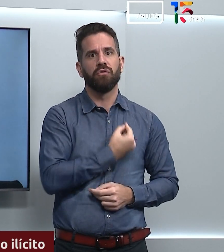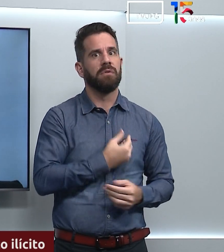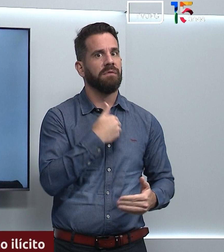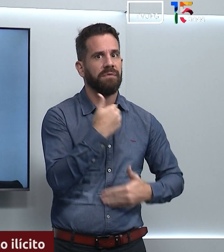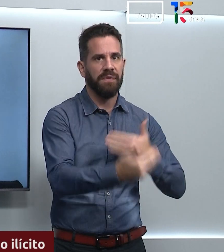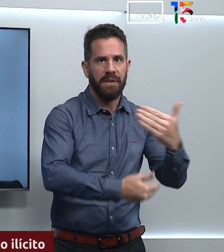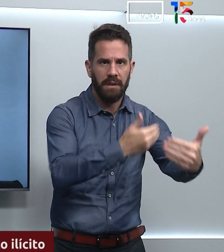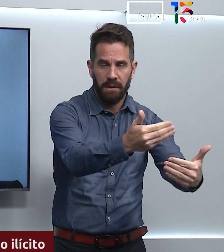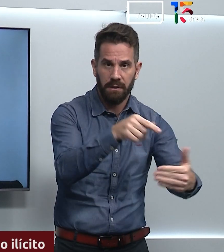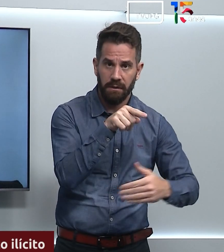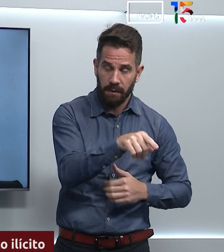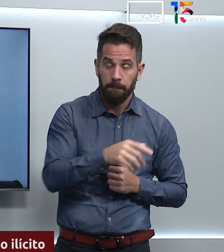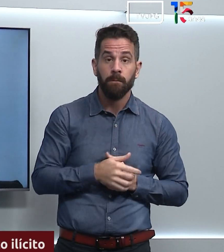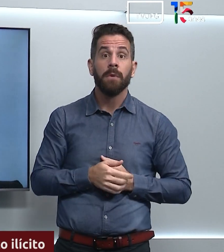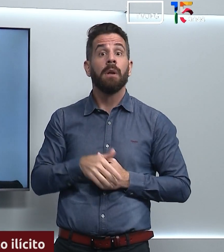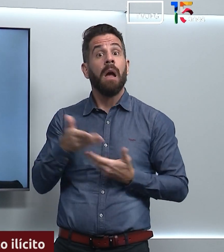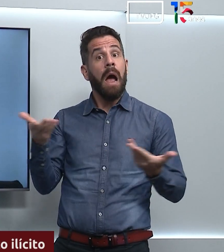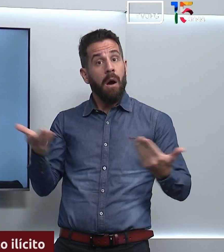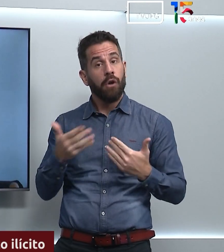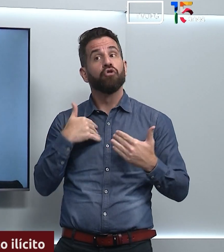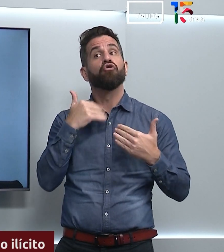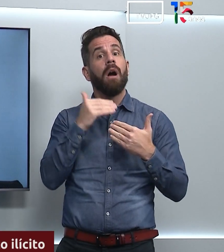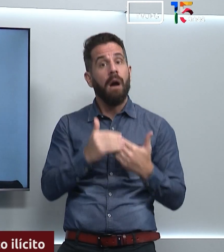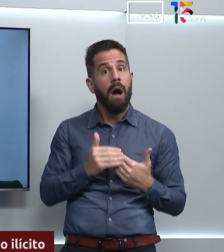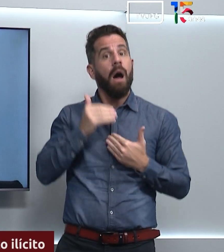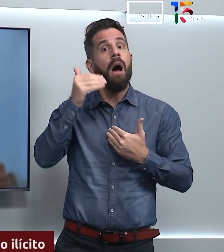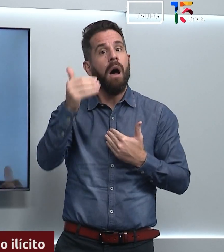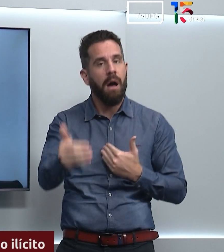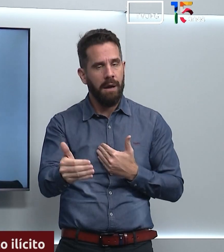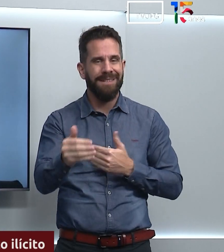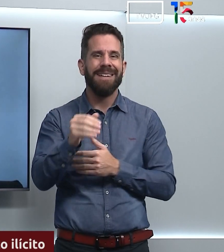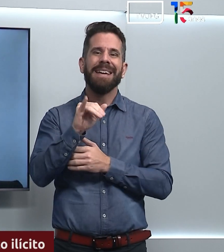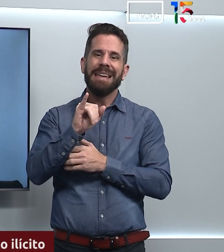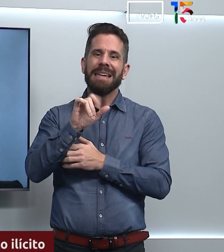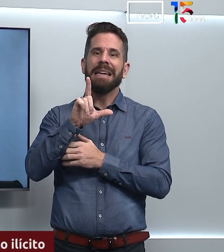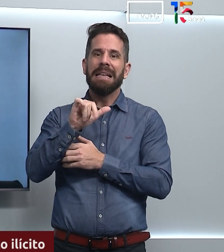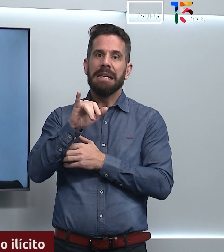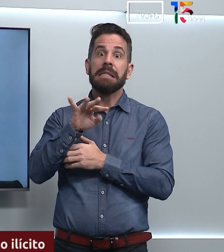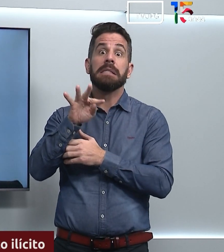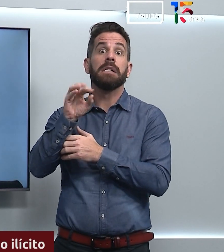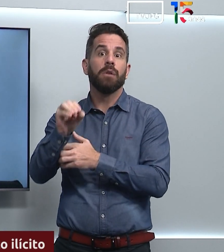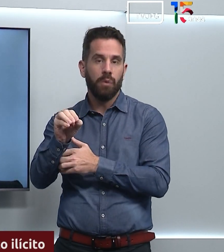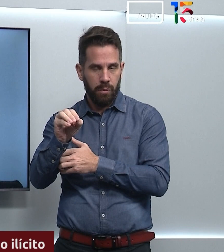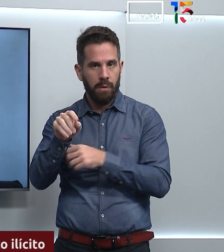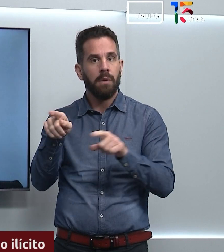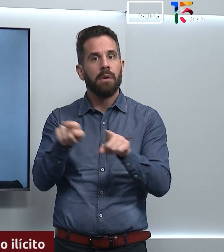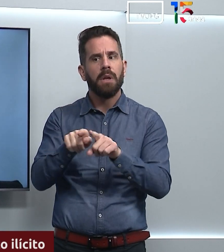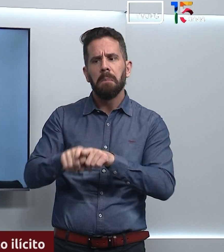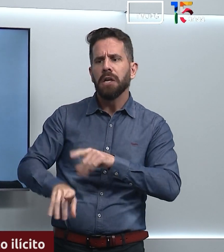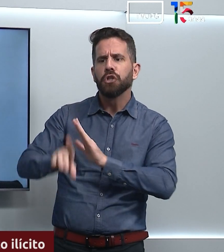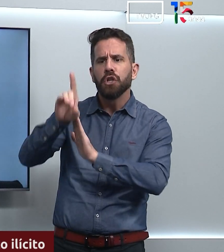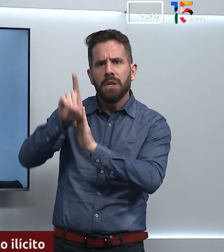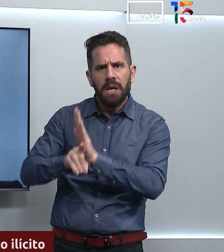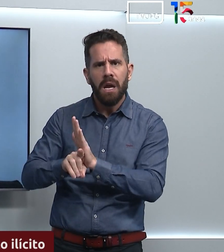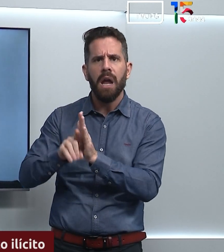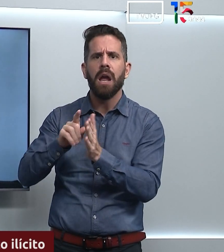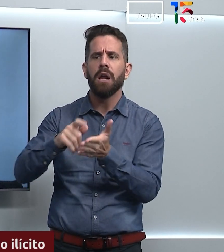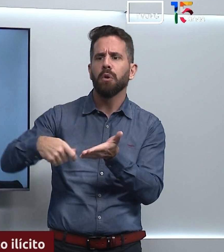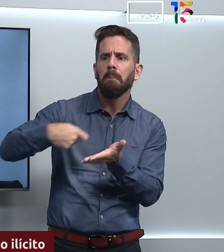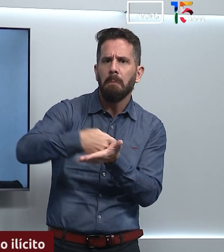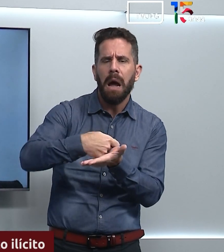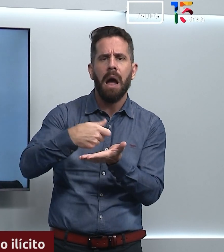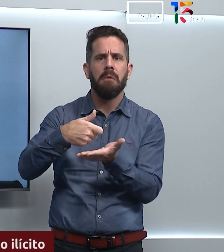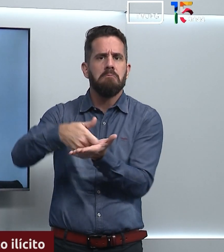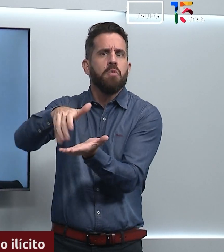avanço transformar isso em ato ilícito. É um avanço ter o direito a uma indenização. mas eu acho